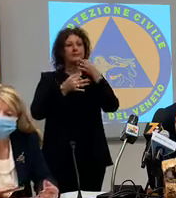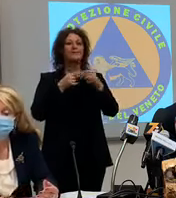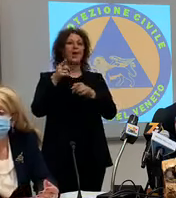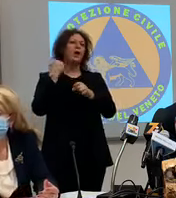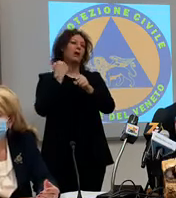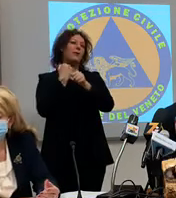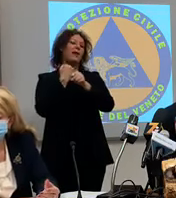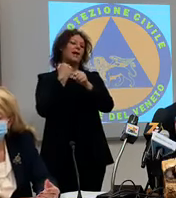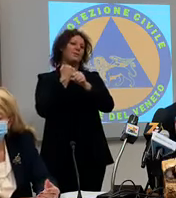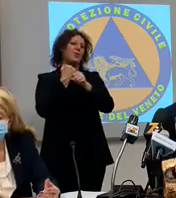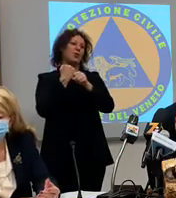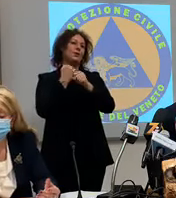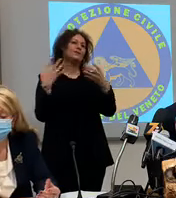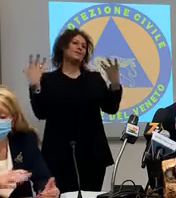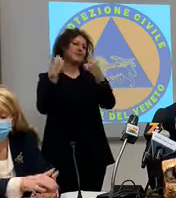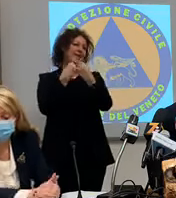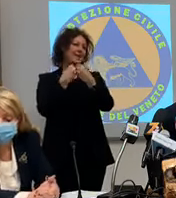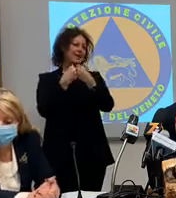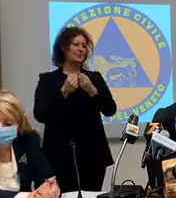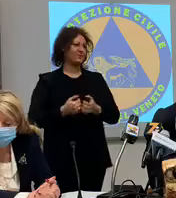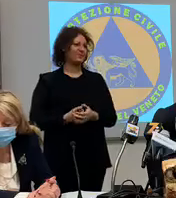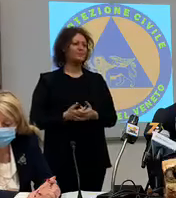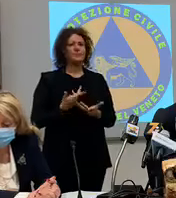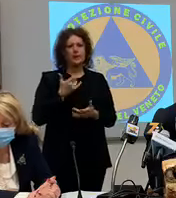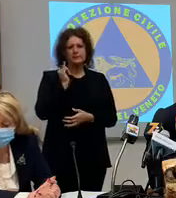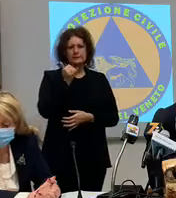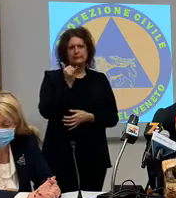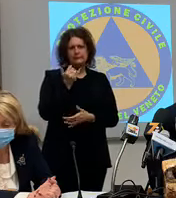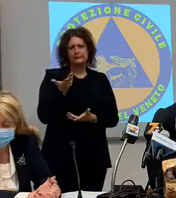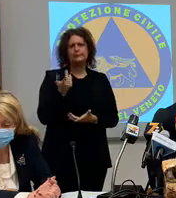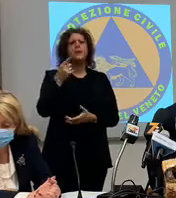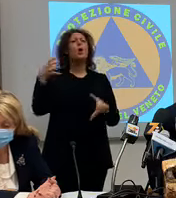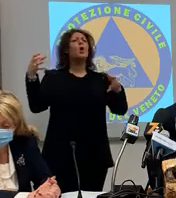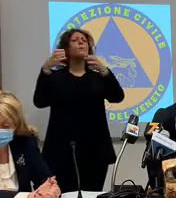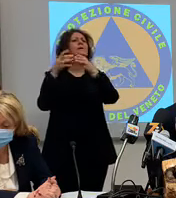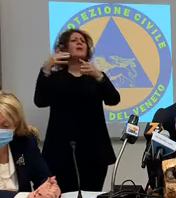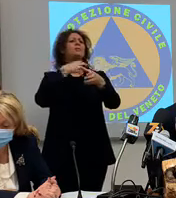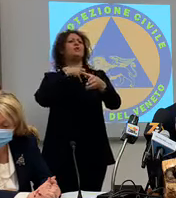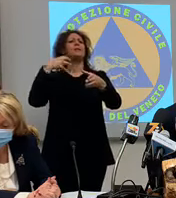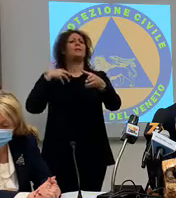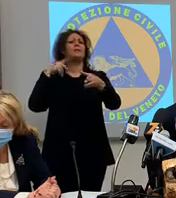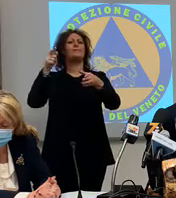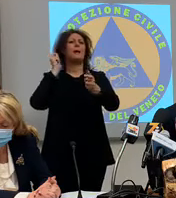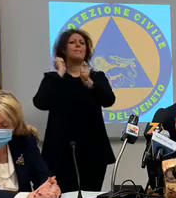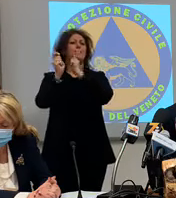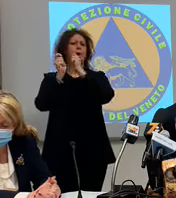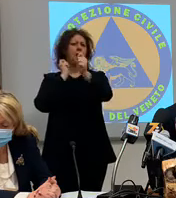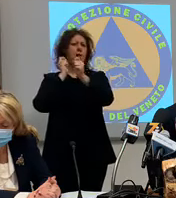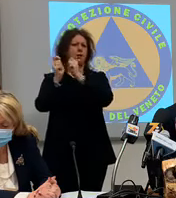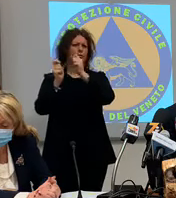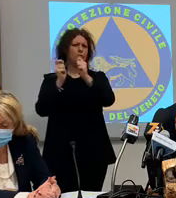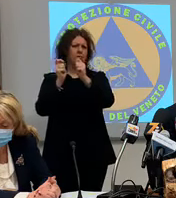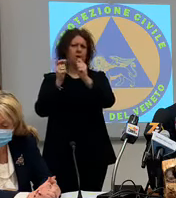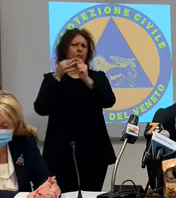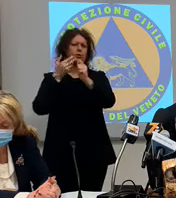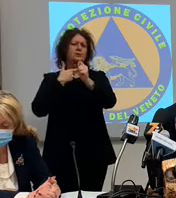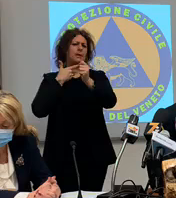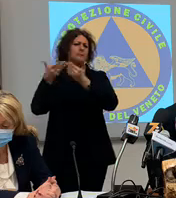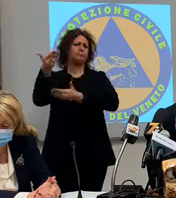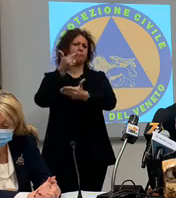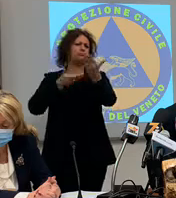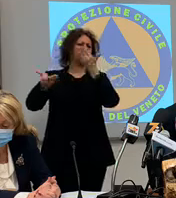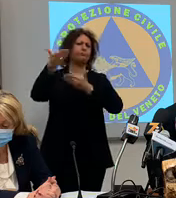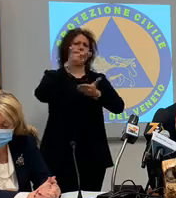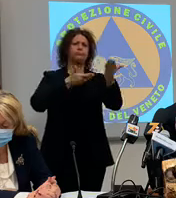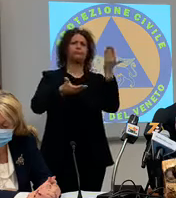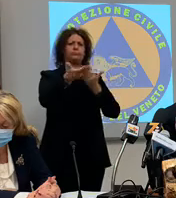Assolutamente sì Cioè Considerate che la comunità scientifica di Padova è una comunità in totale osmosi quindi